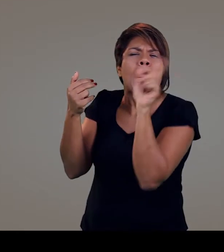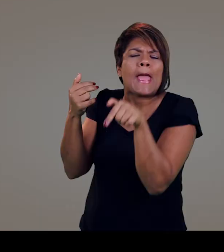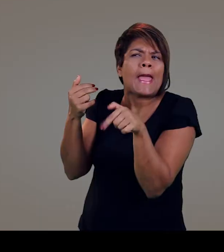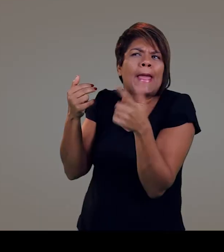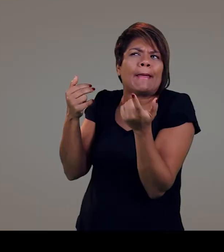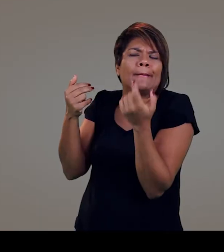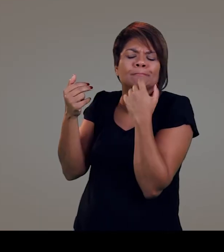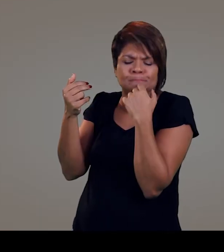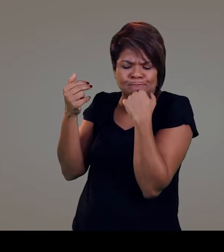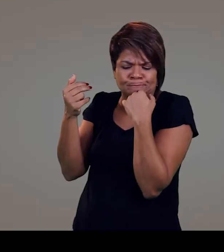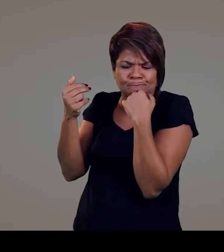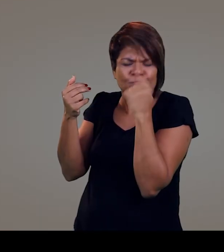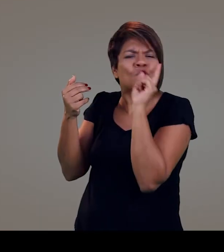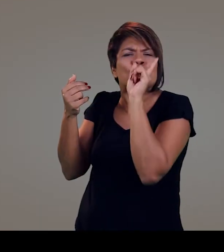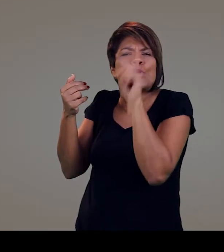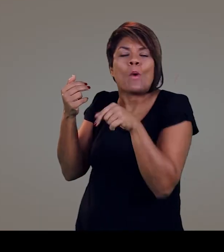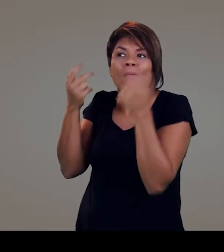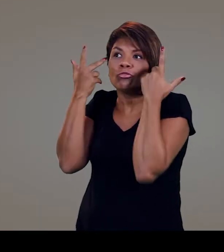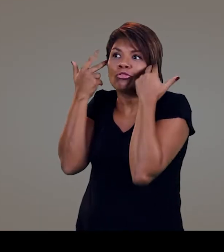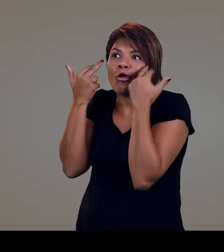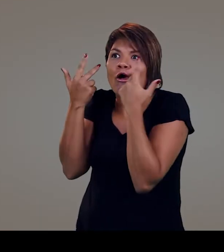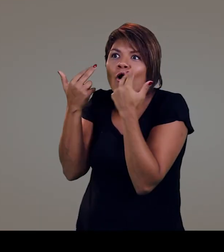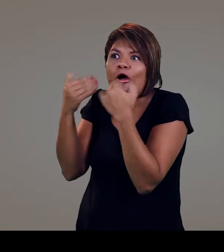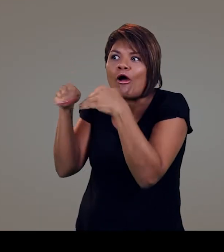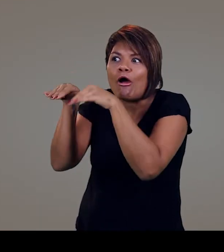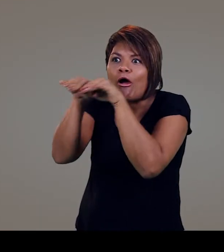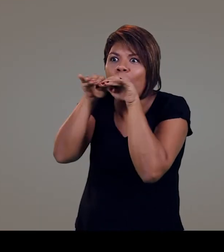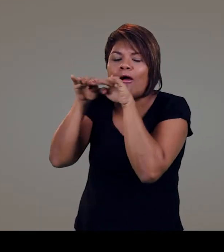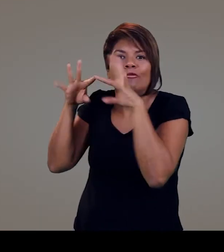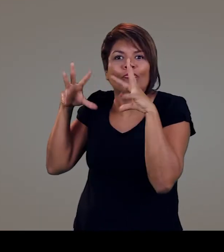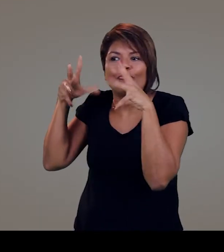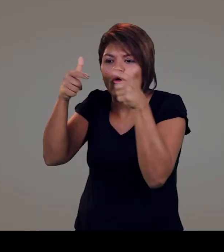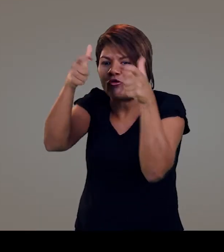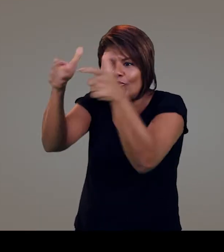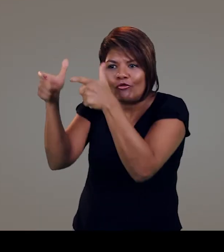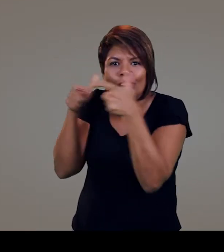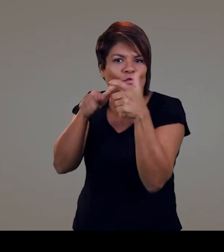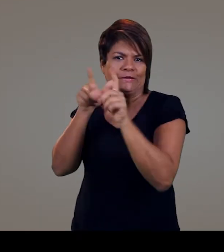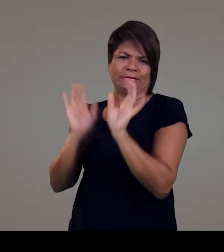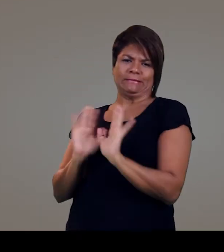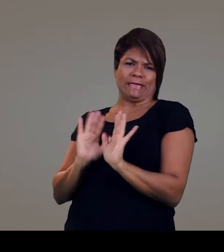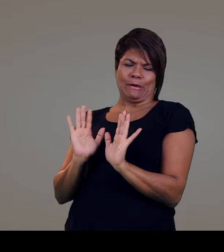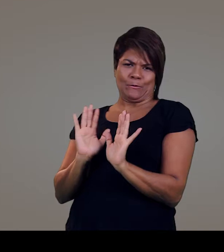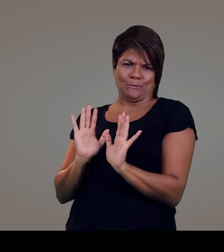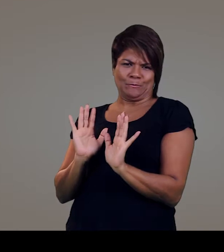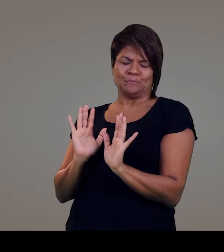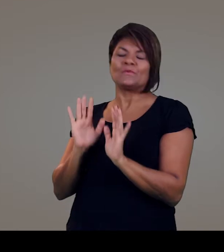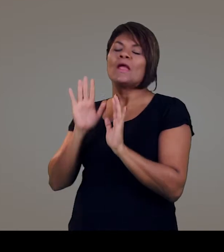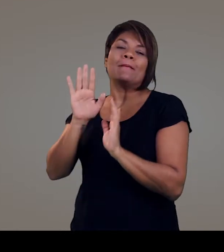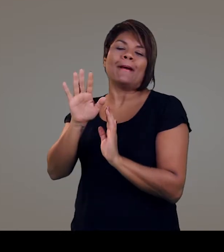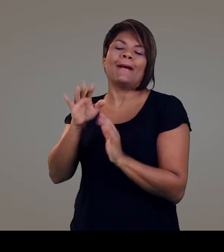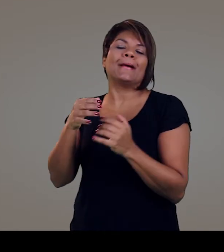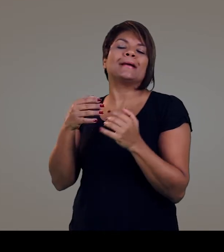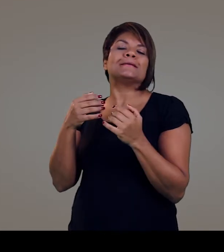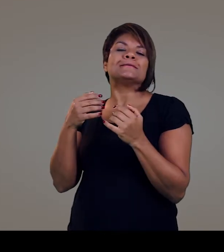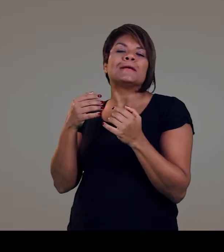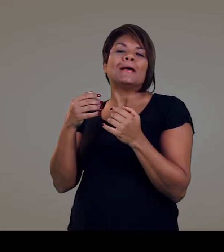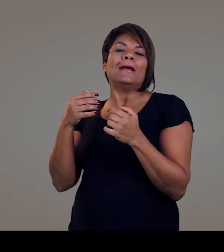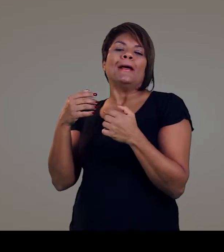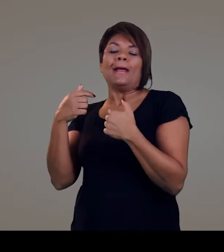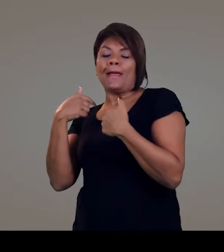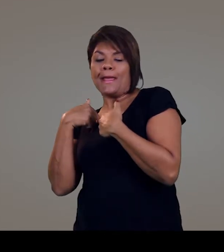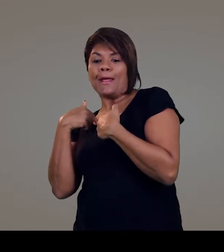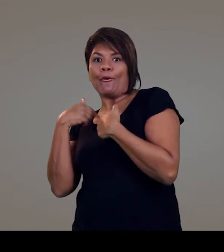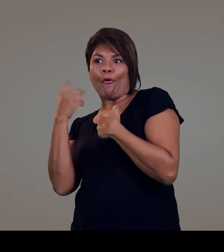não é normal em todos os lugares, vamos dizer assim, né? A gente é mais normal ou